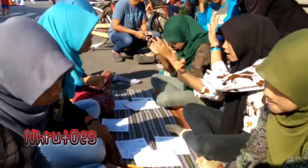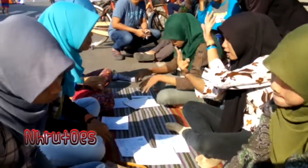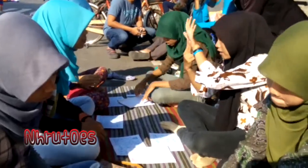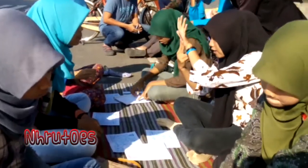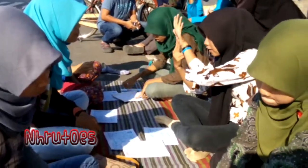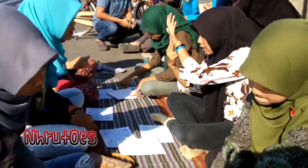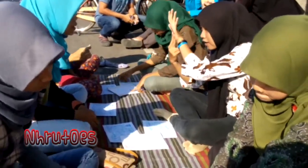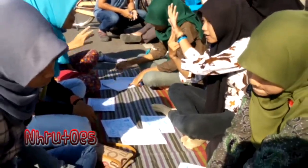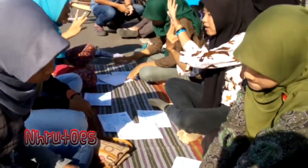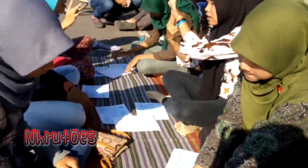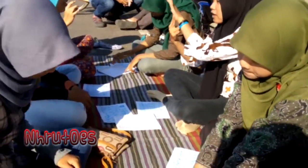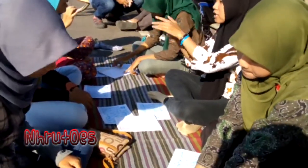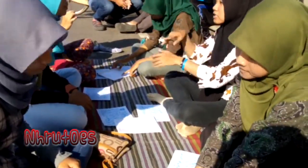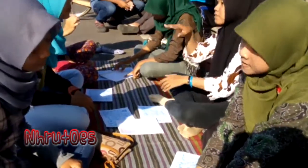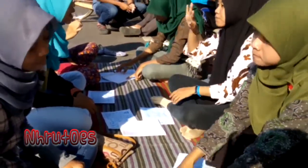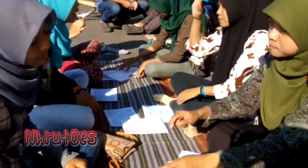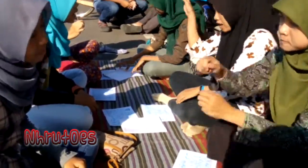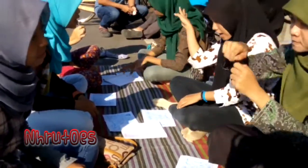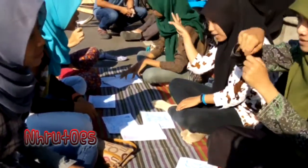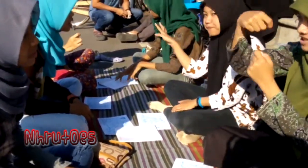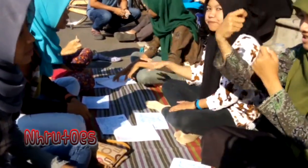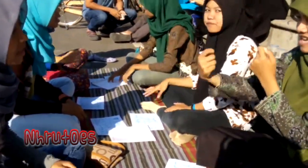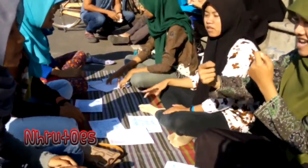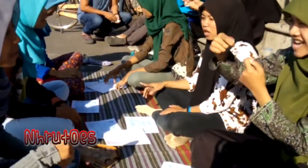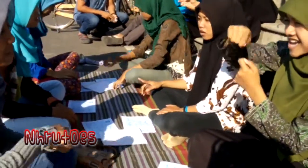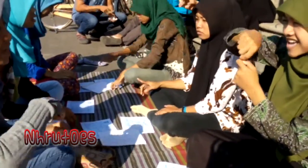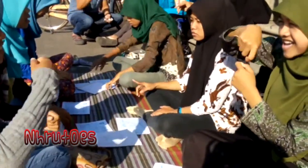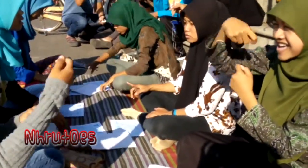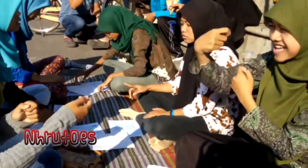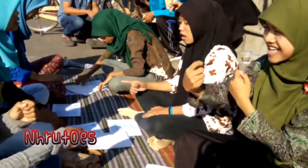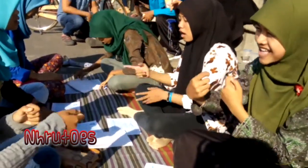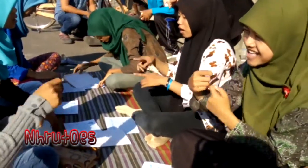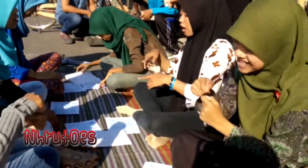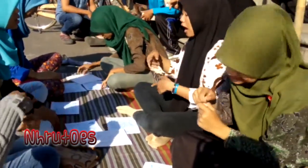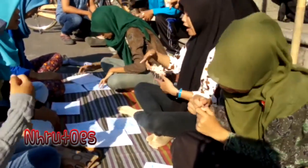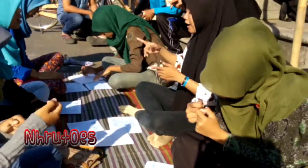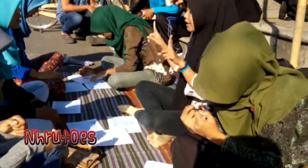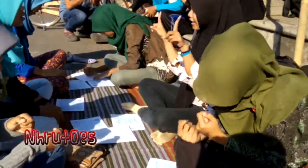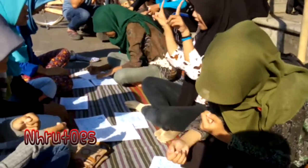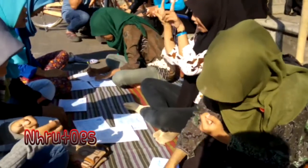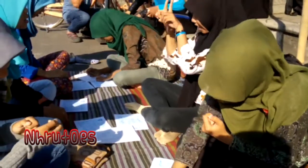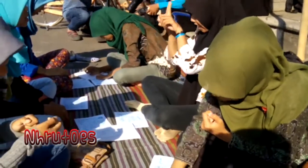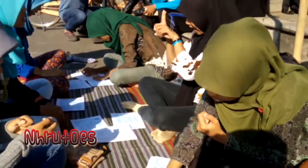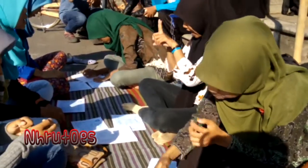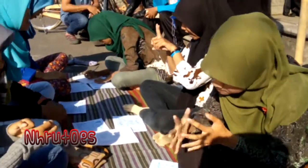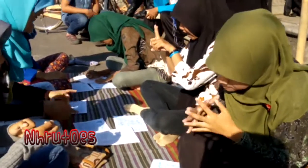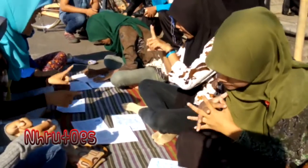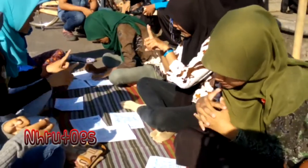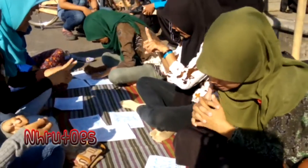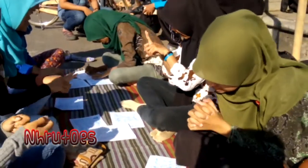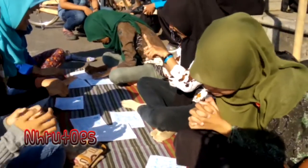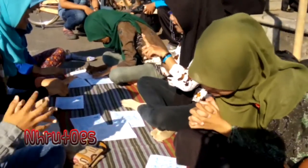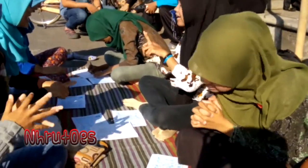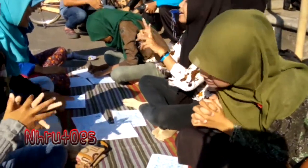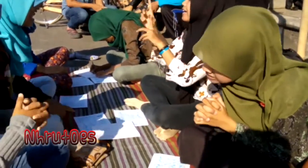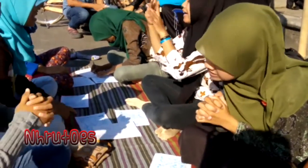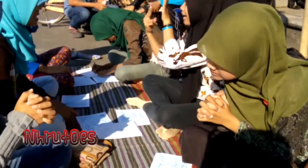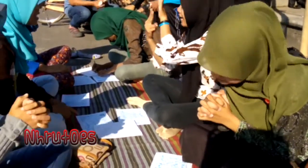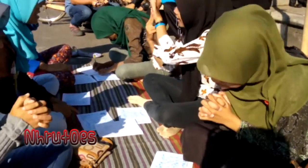Pak Kris ini sebagai warga masyarakat Sragen ya, sebagai warga Sragen, setiap harinya berkehidupan di Sragen seperti apa?